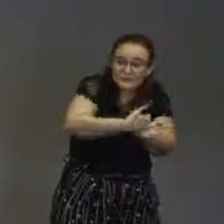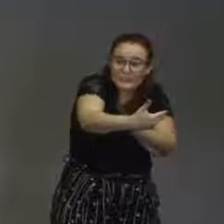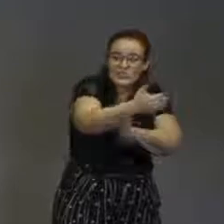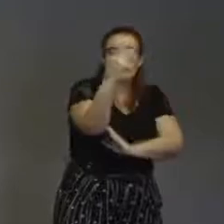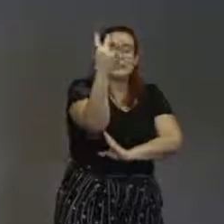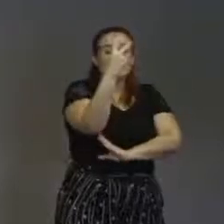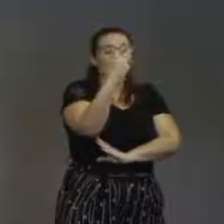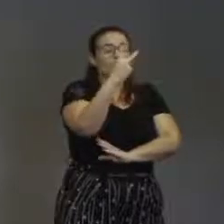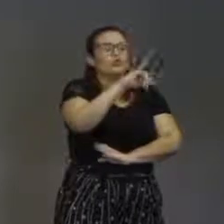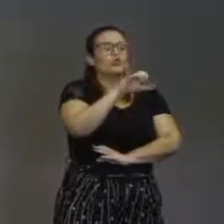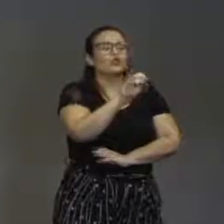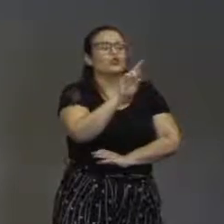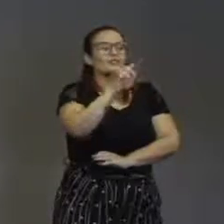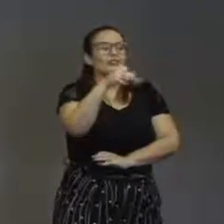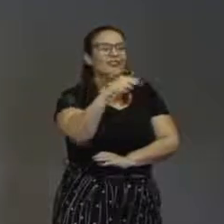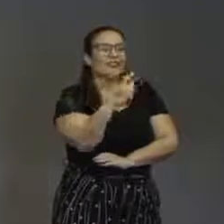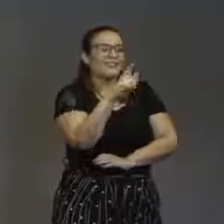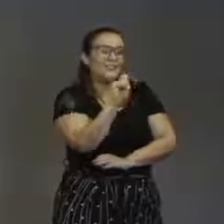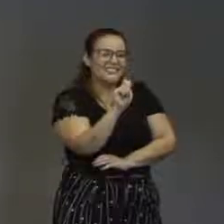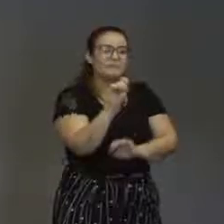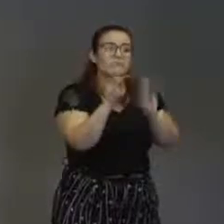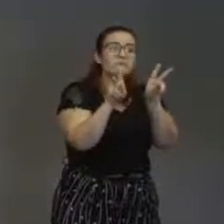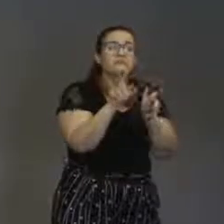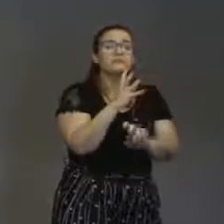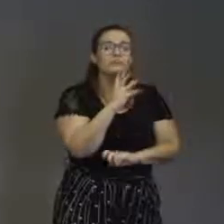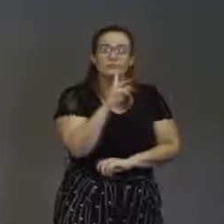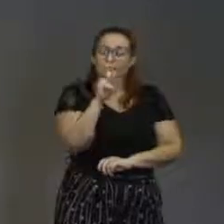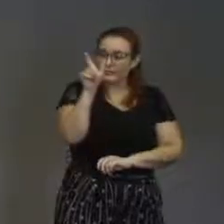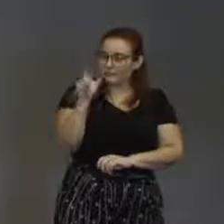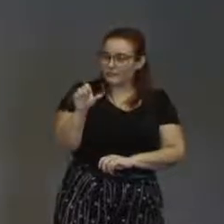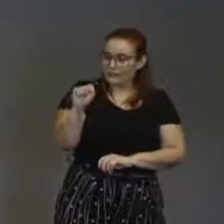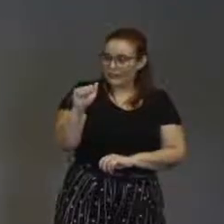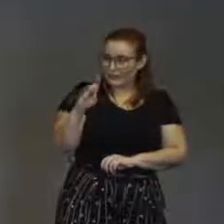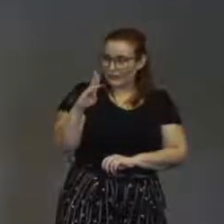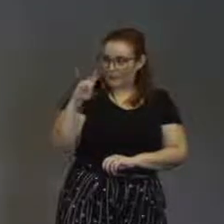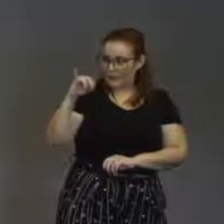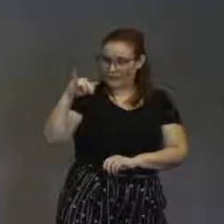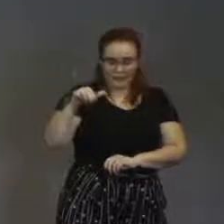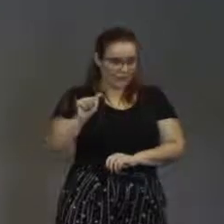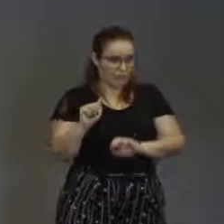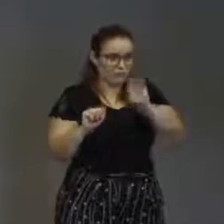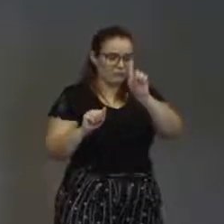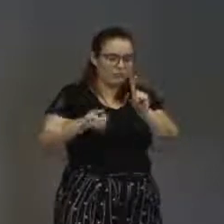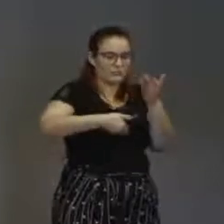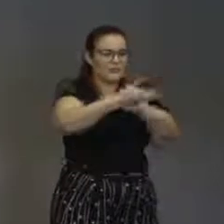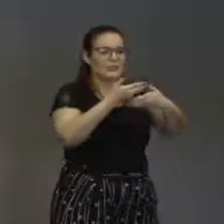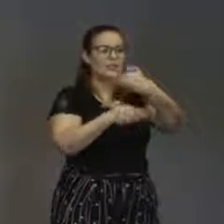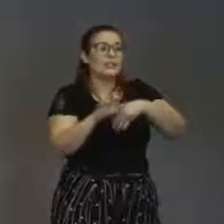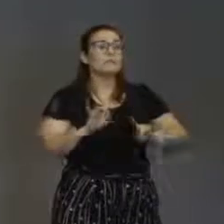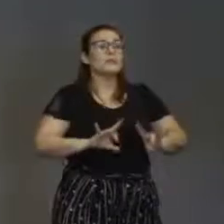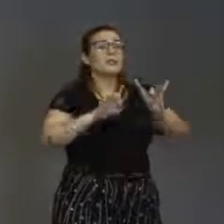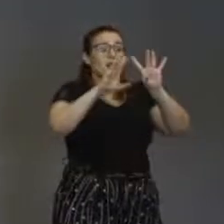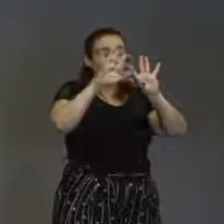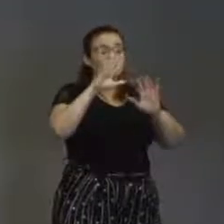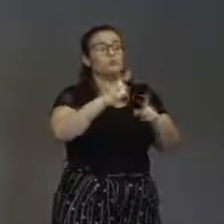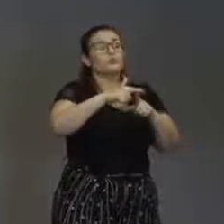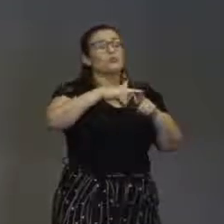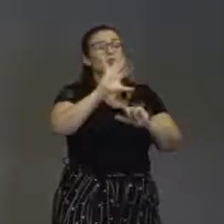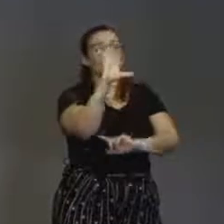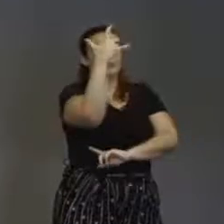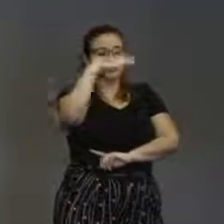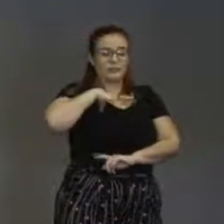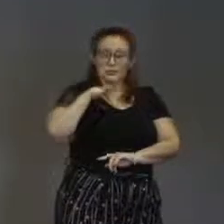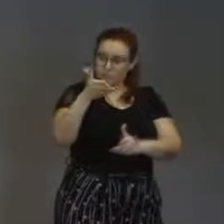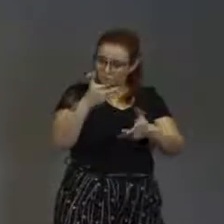segunda jornada do conhecimento. Será mediada por Sabrina Leme, especialista em soluções para cidades, que eu convido aqui a se